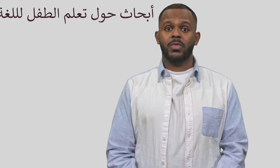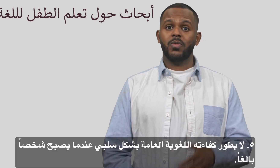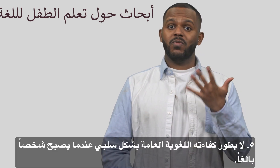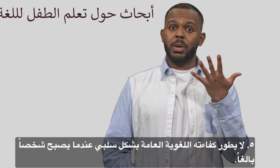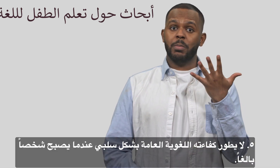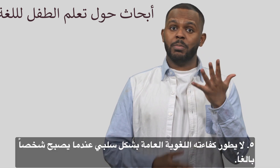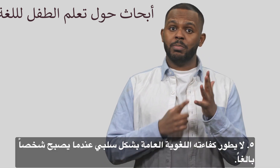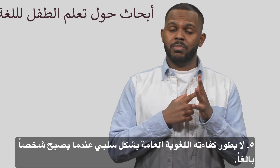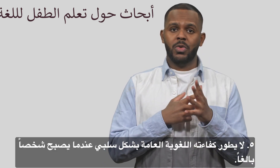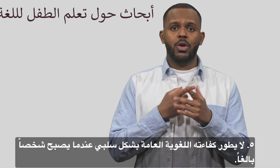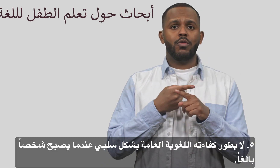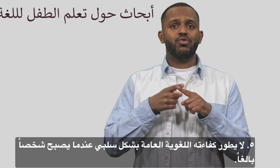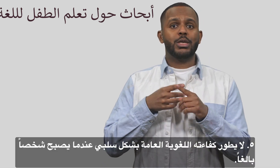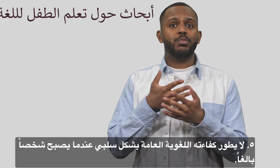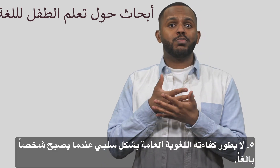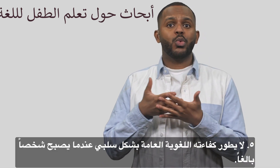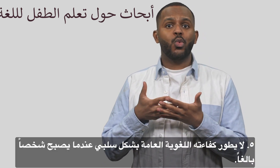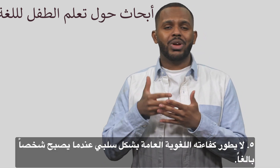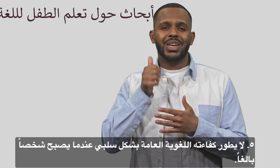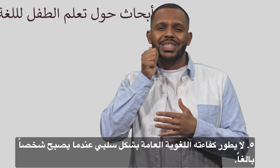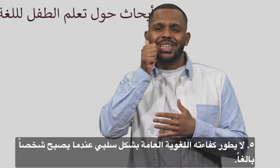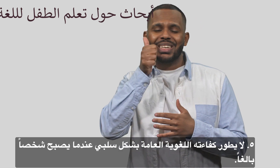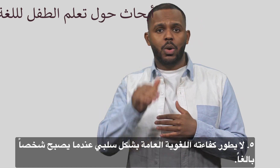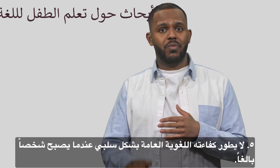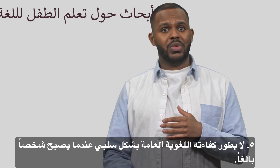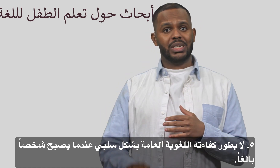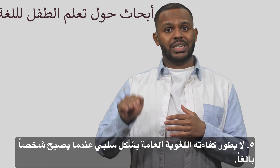خامسا، لا يطور كفاءته اللغوية العامة بشكل سلبي عندما يصبح شخصا بالغا.